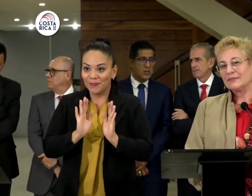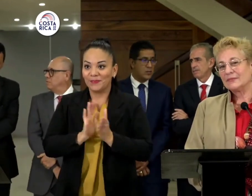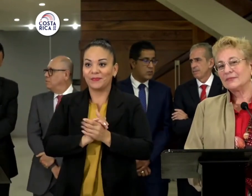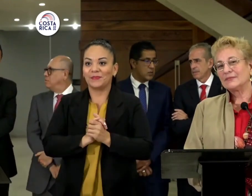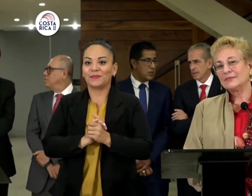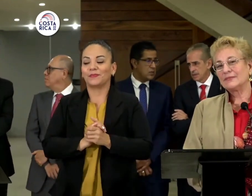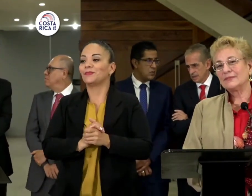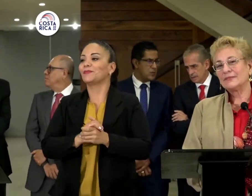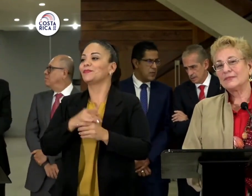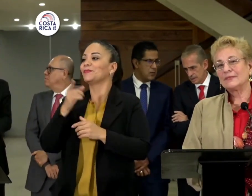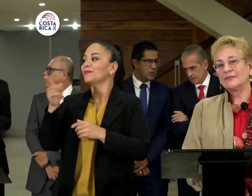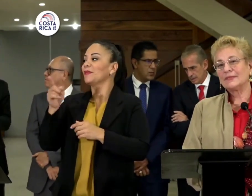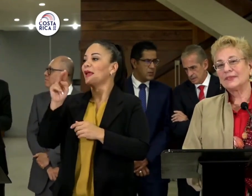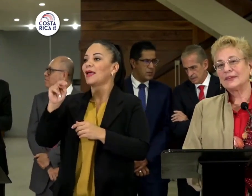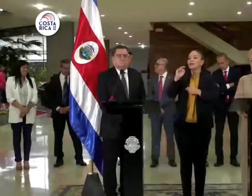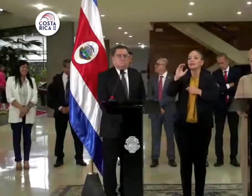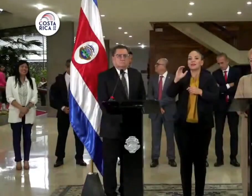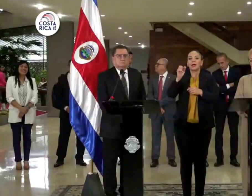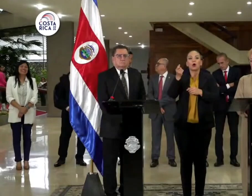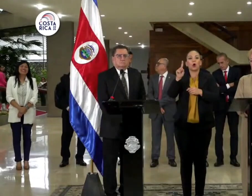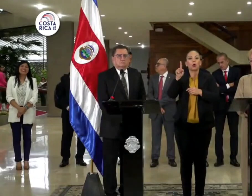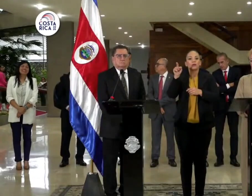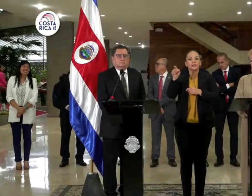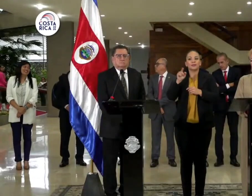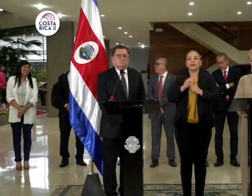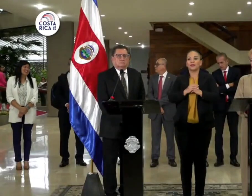Jamie Morera, de NC11.